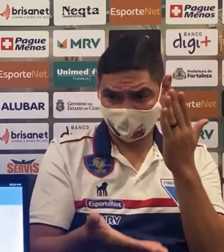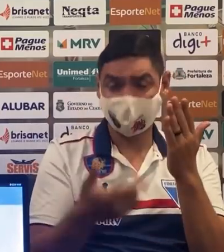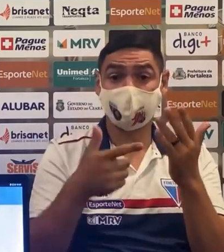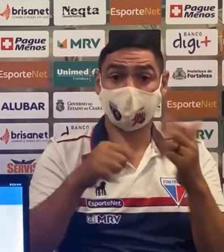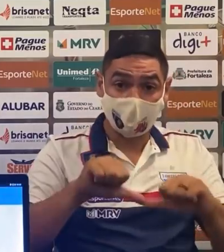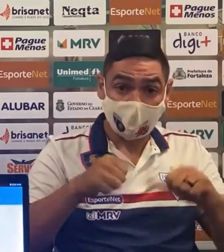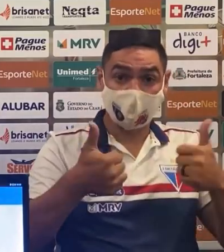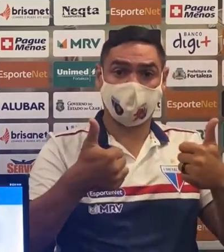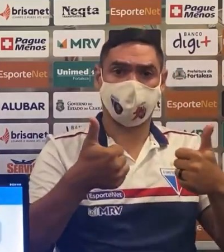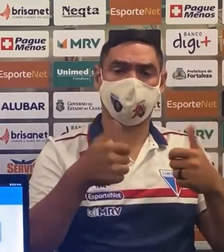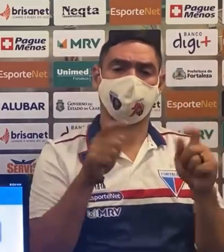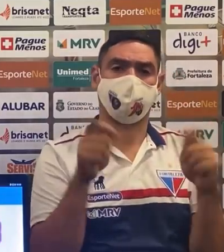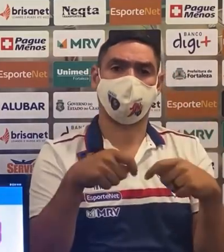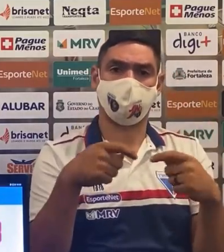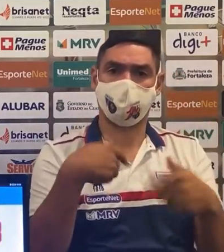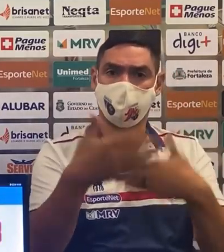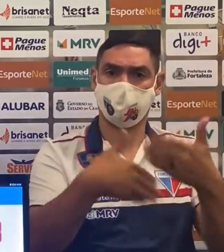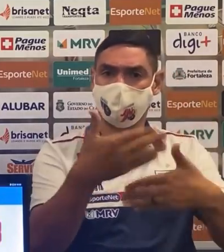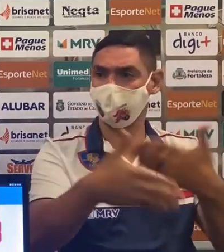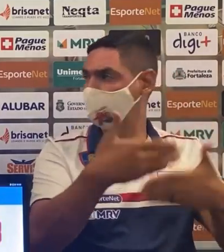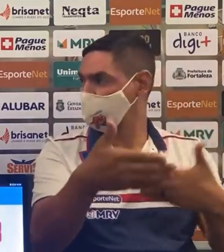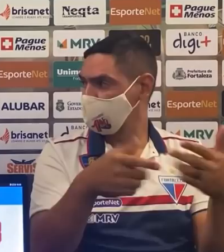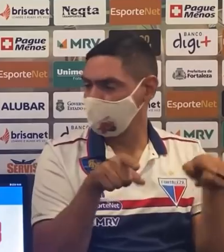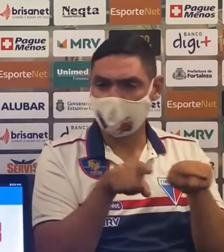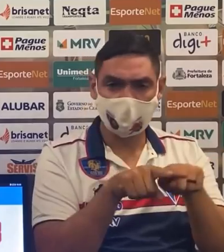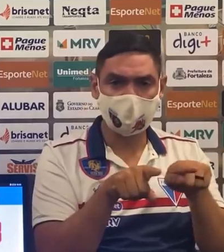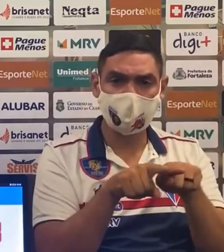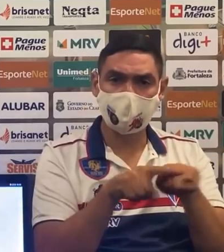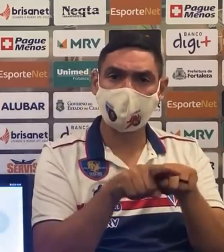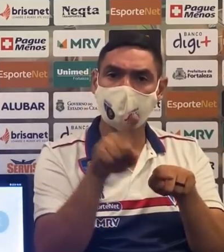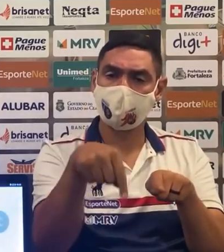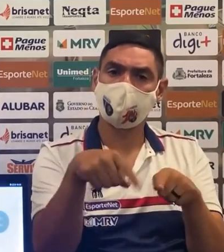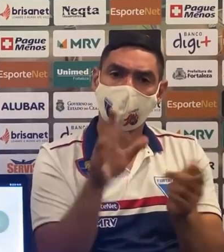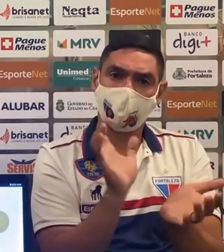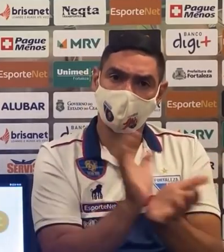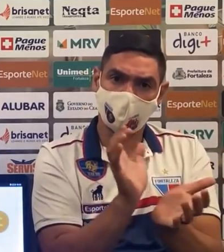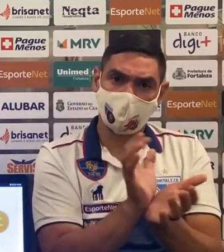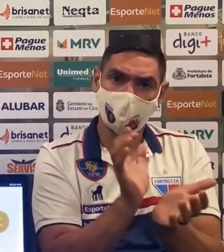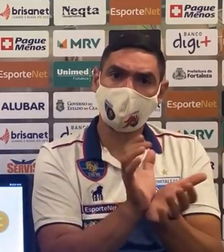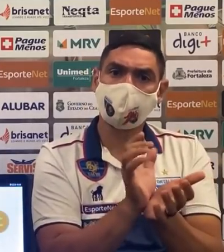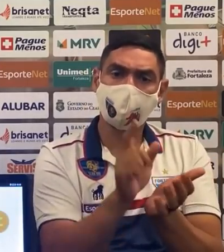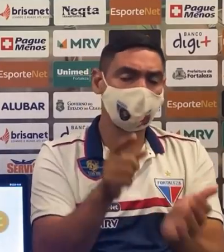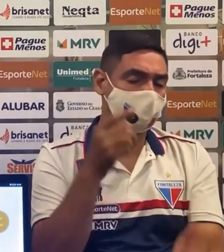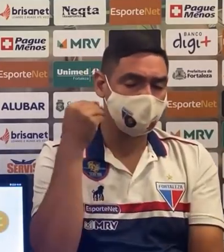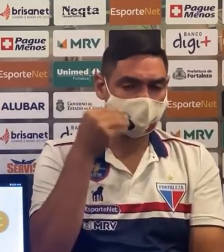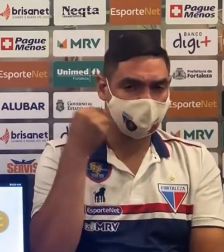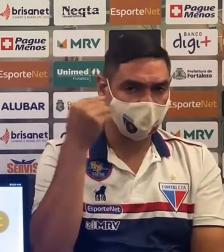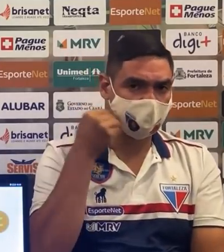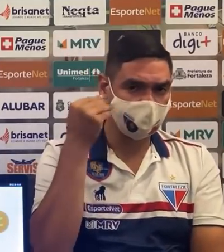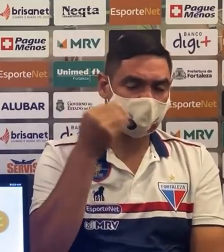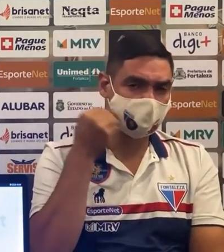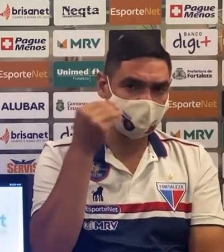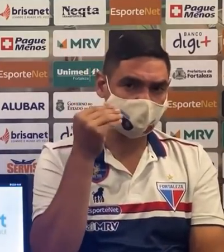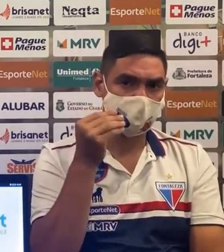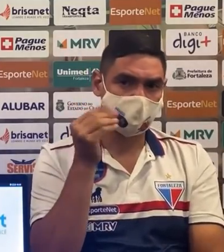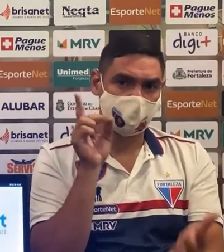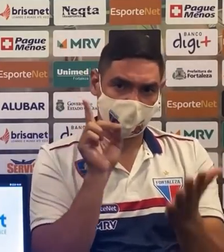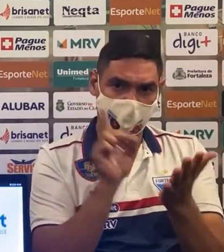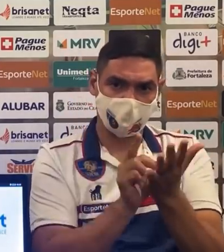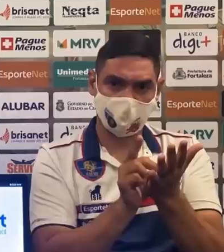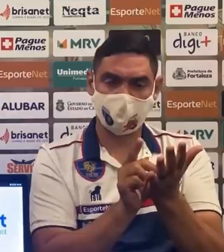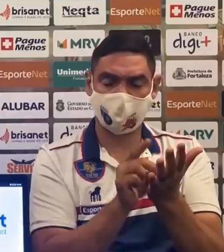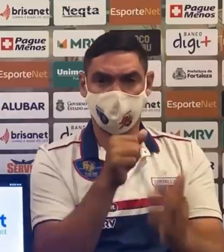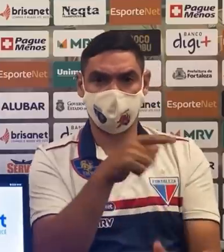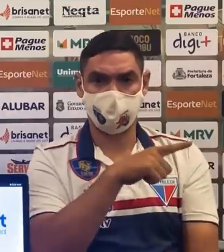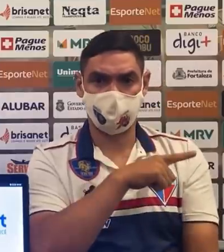e retomar para a sequência. Então é um grupo de jogadores muito experientes, tem muito pelo contrário, até tem